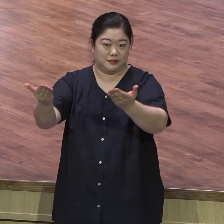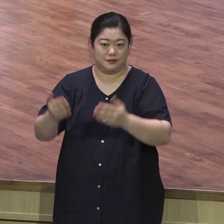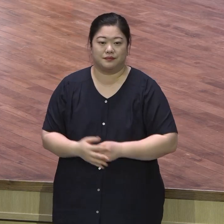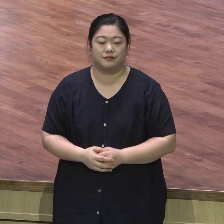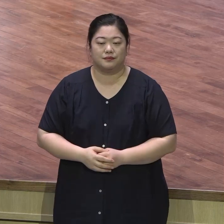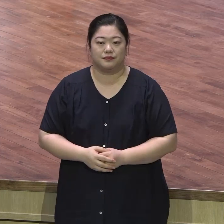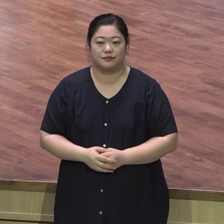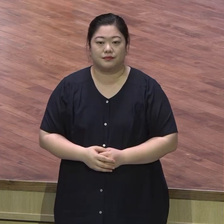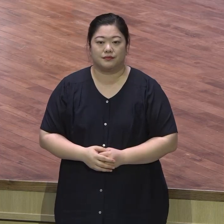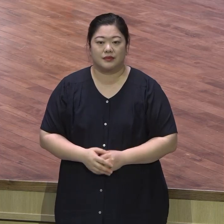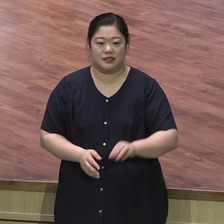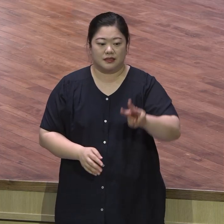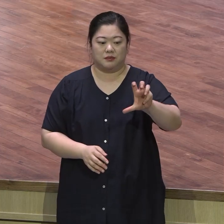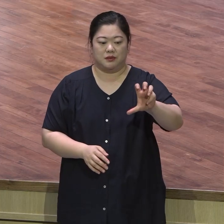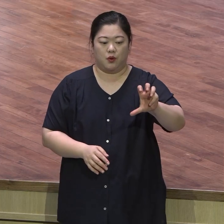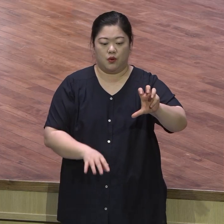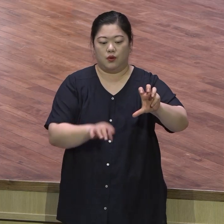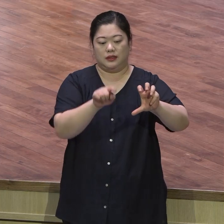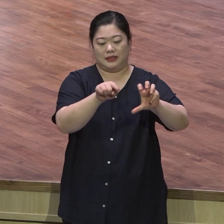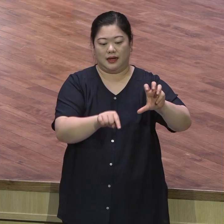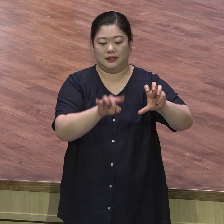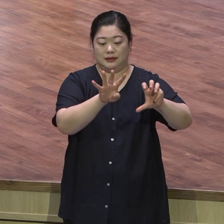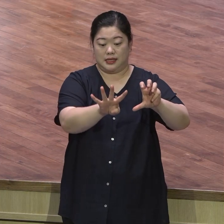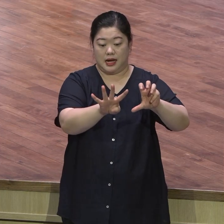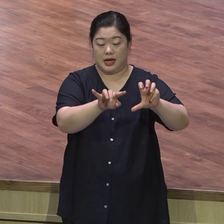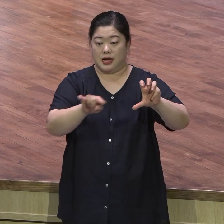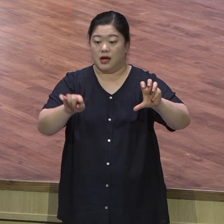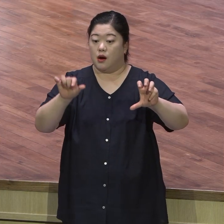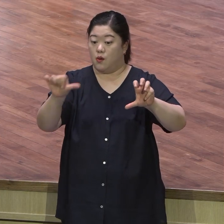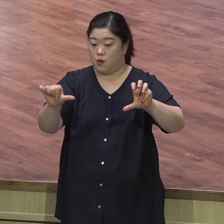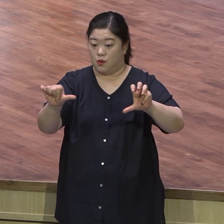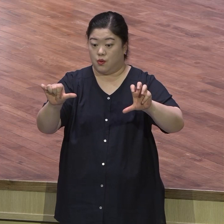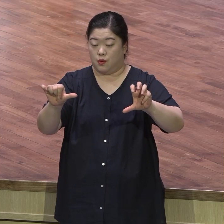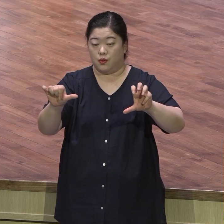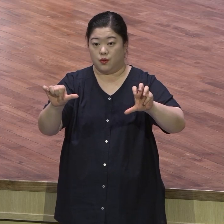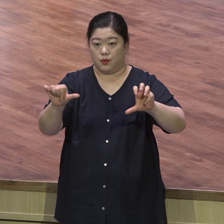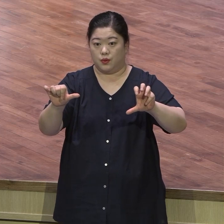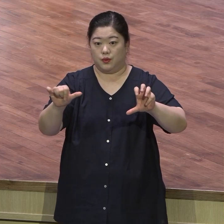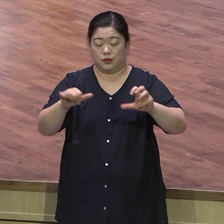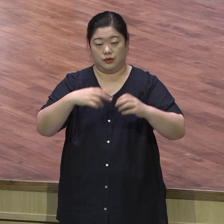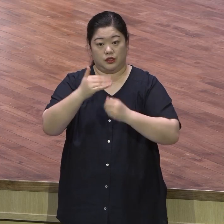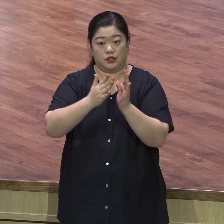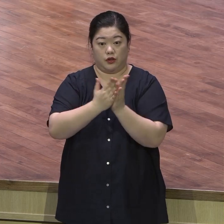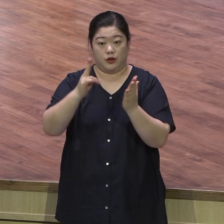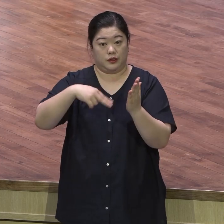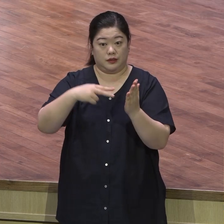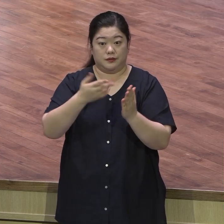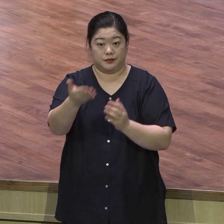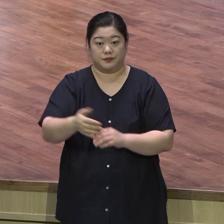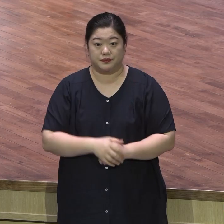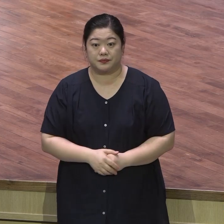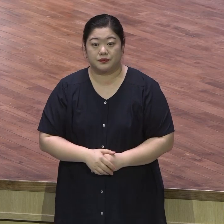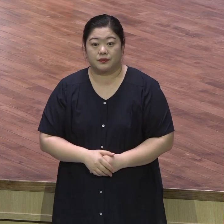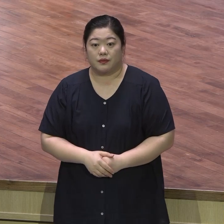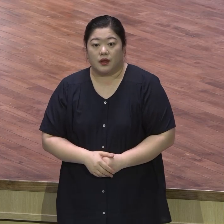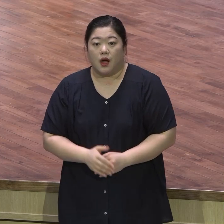4절 5절 앞에 35장의 4절 5절을 간단히 읽어드리겠습니다.